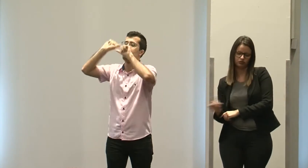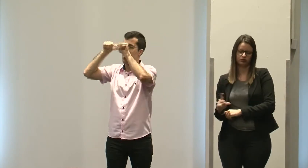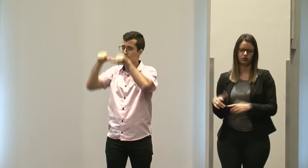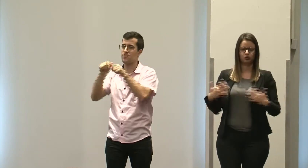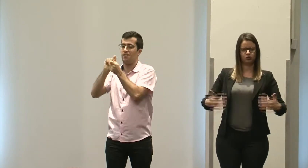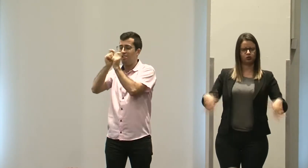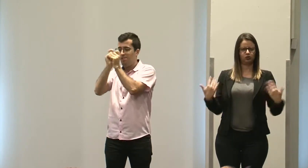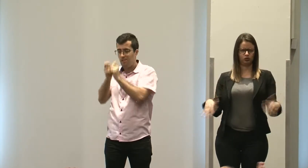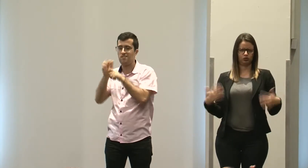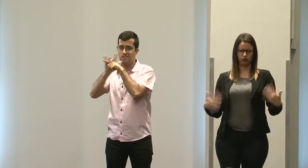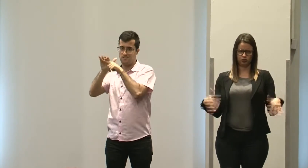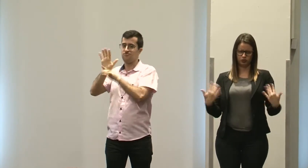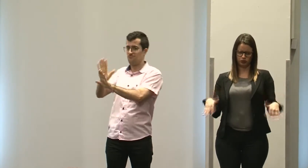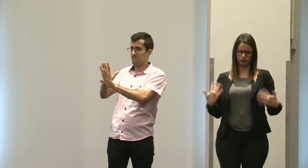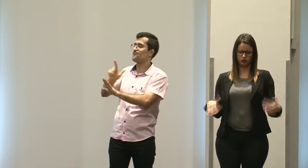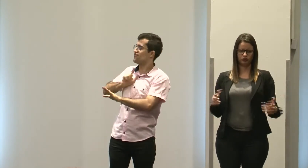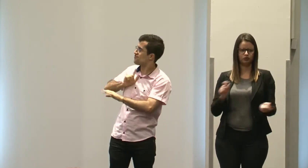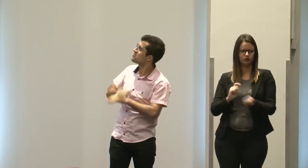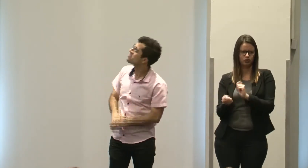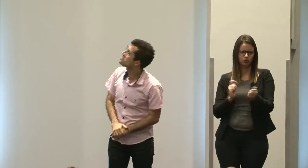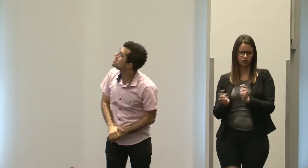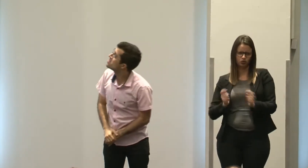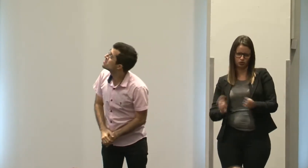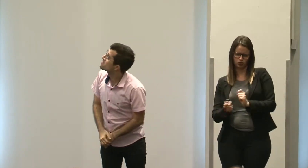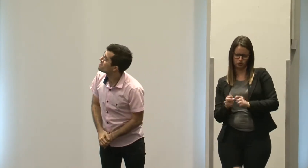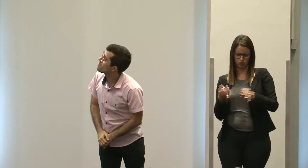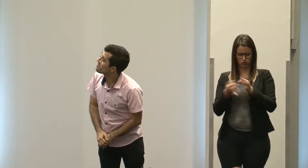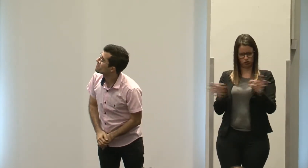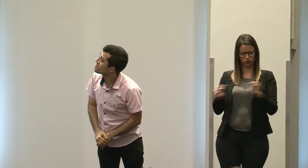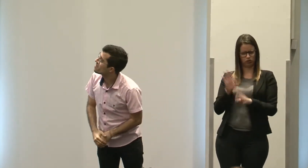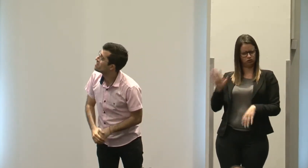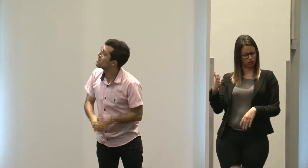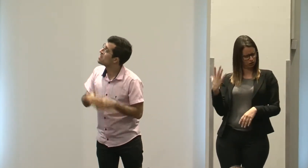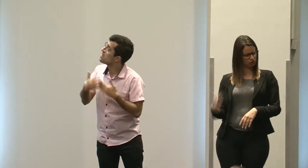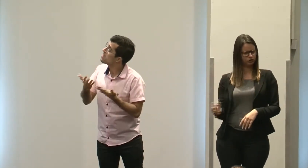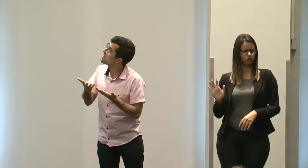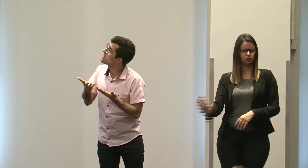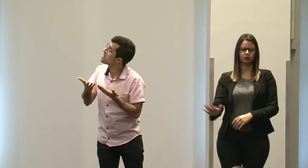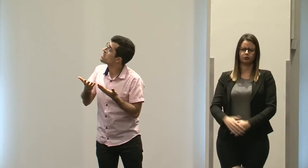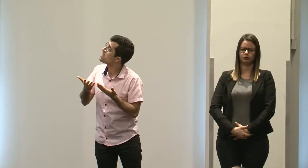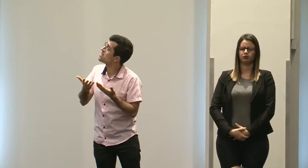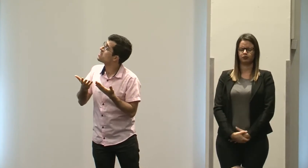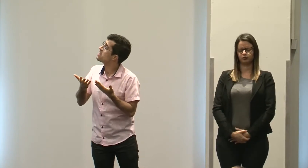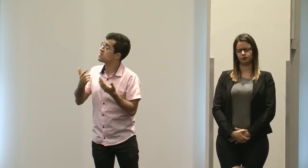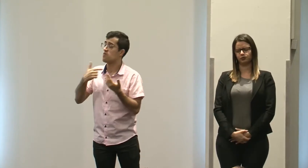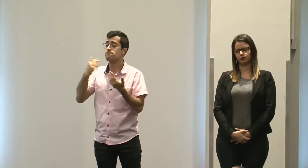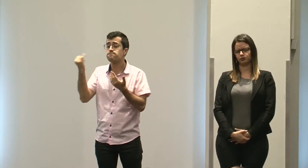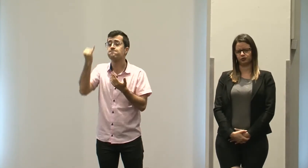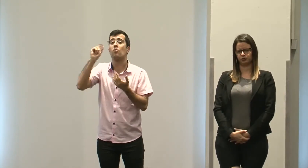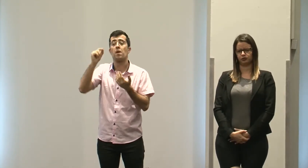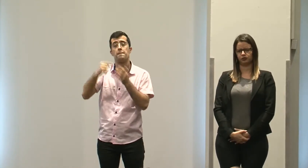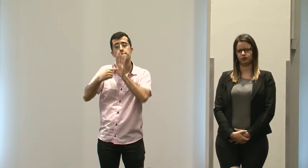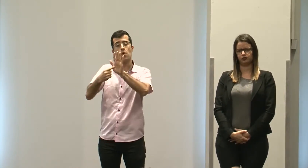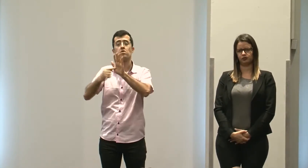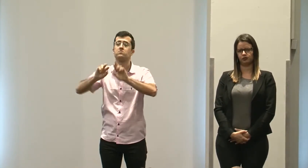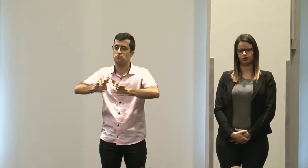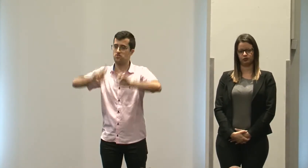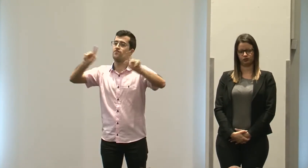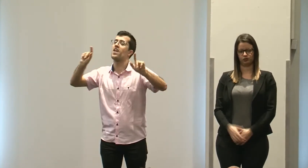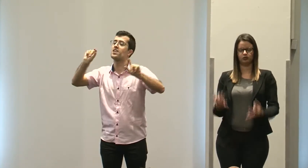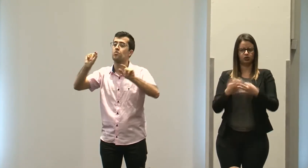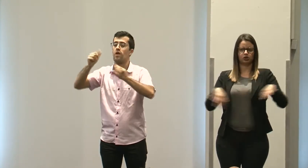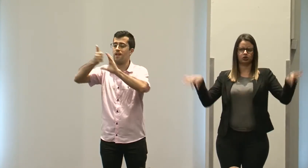sinais datilológicos, nós percebemos que a maior parte dos sinais sofre algum tipo de reestruturação em